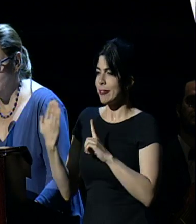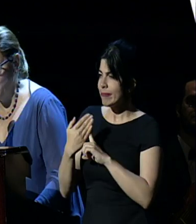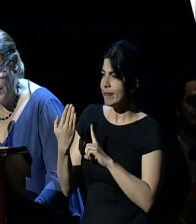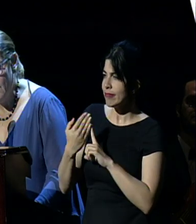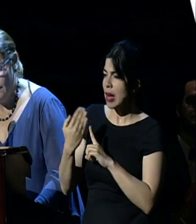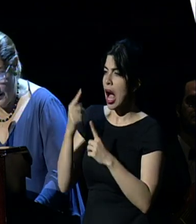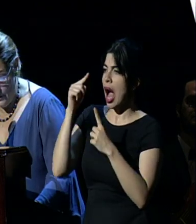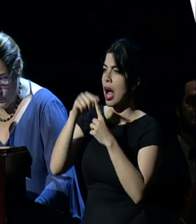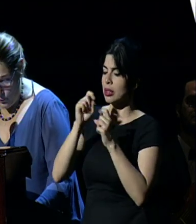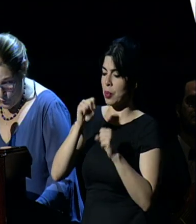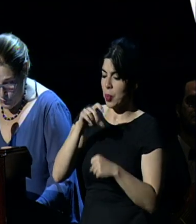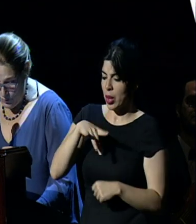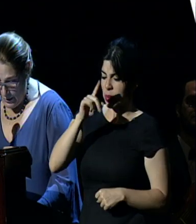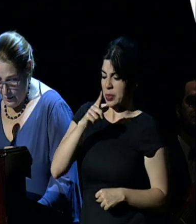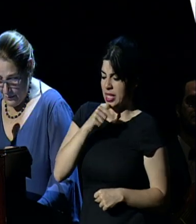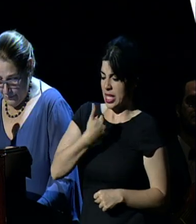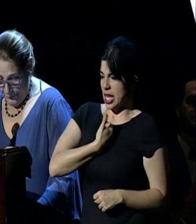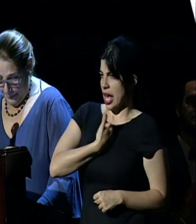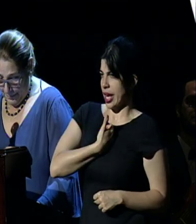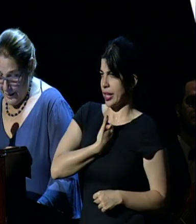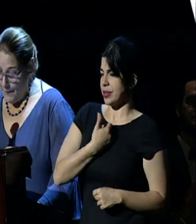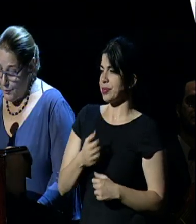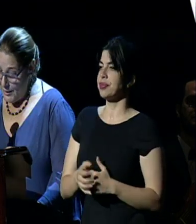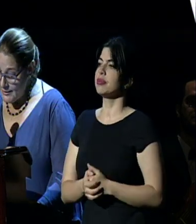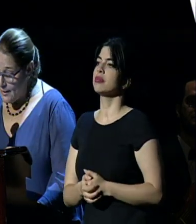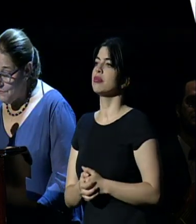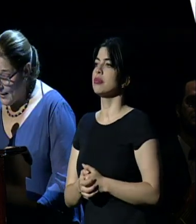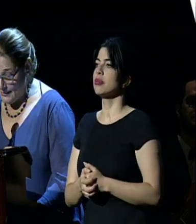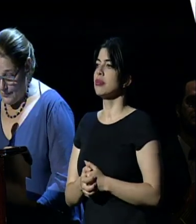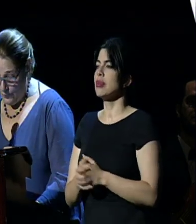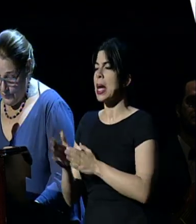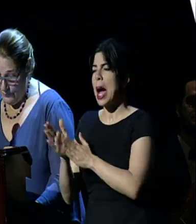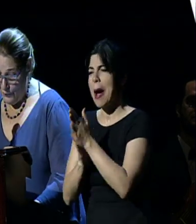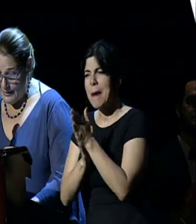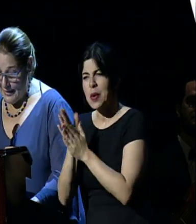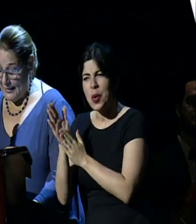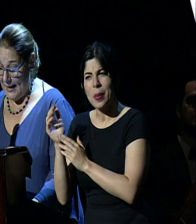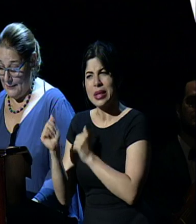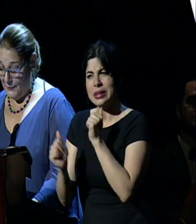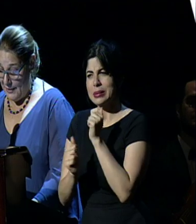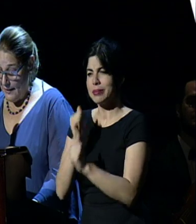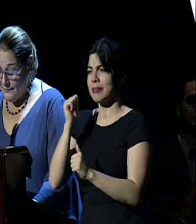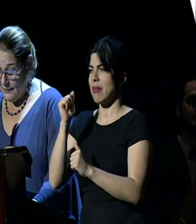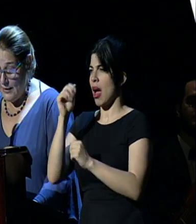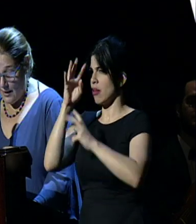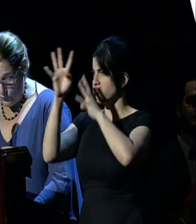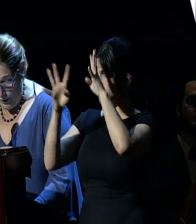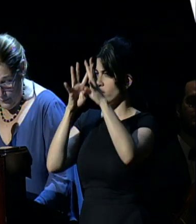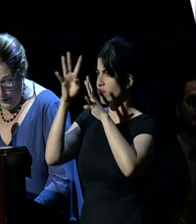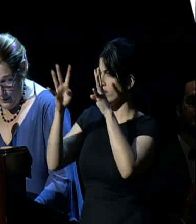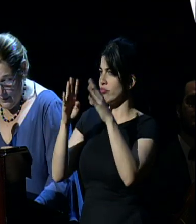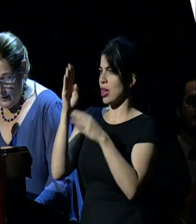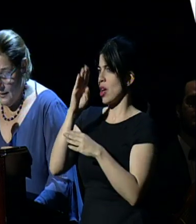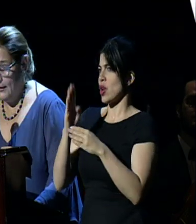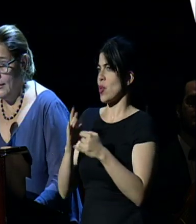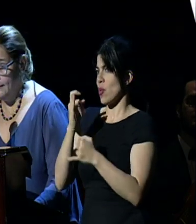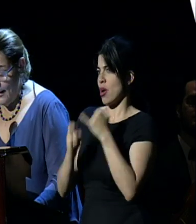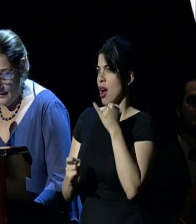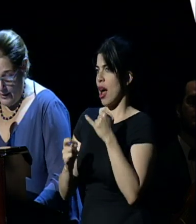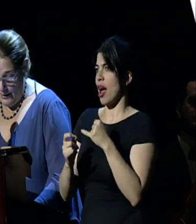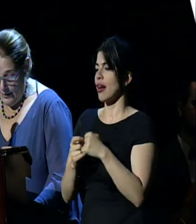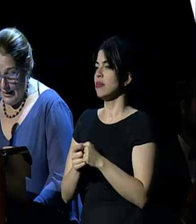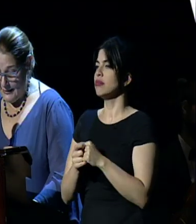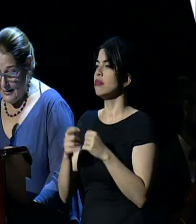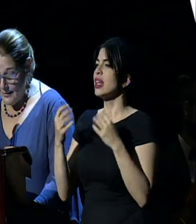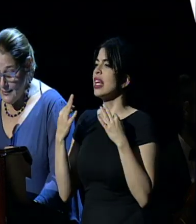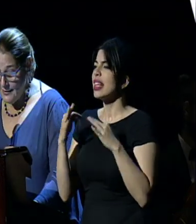a descubrir quiénes somos, que aproveche al máximo nuestra creatividad inagotable, que